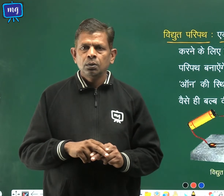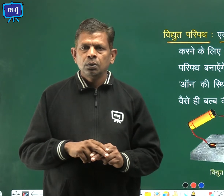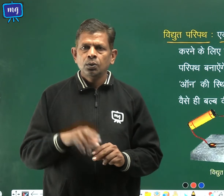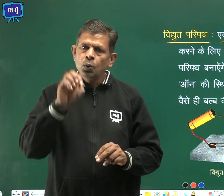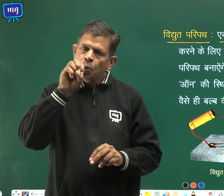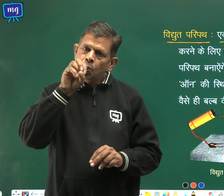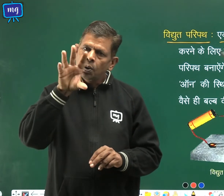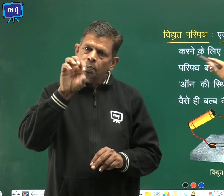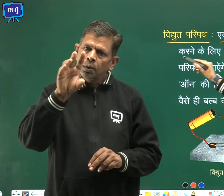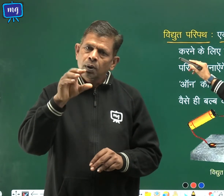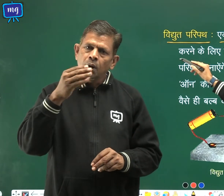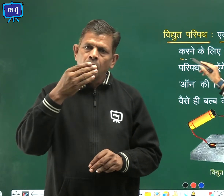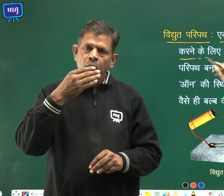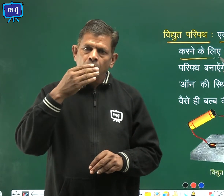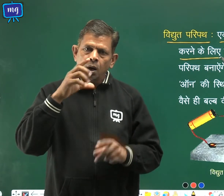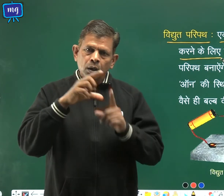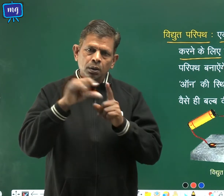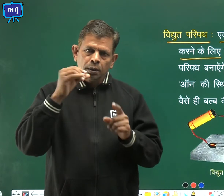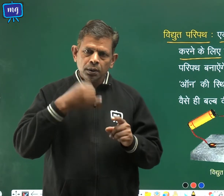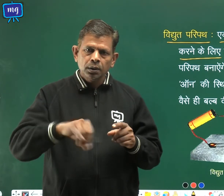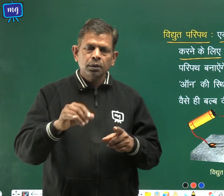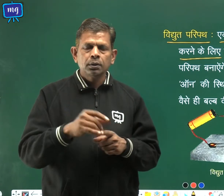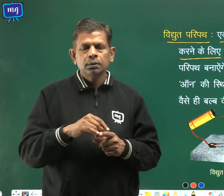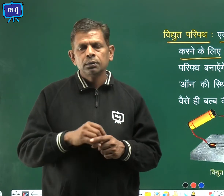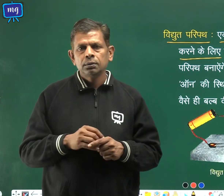दीप्त करने के लिए